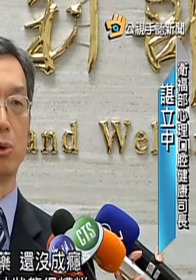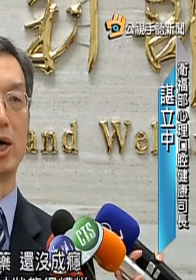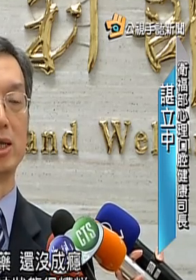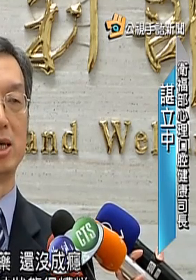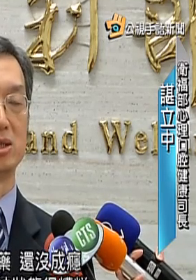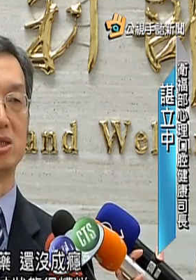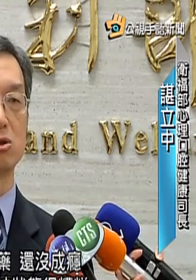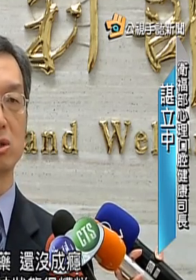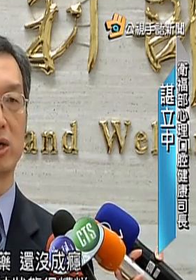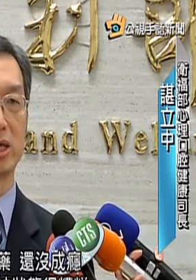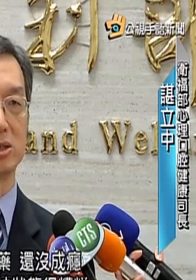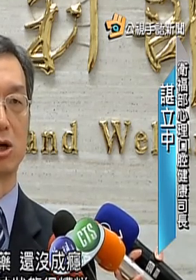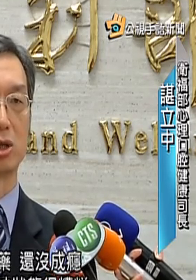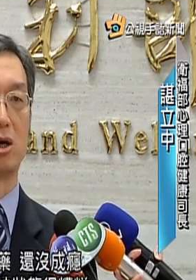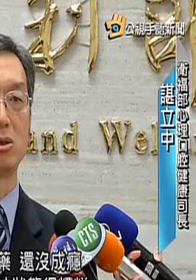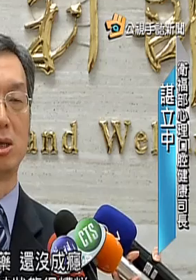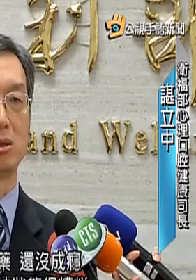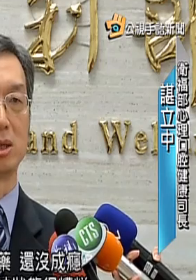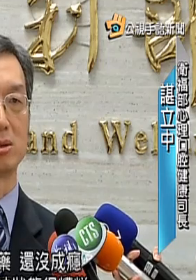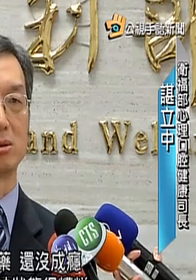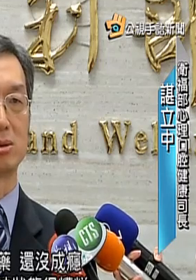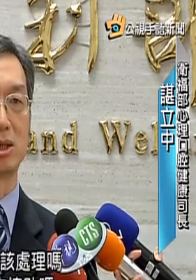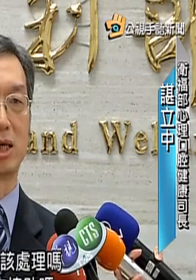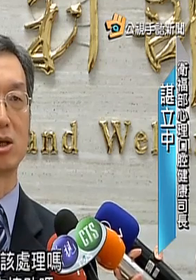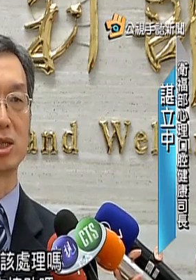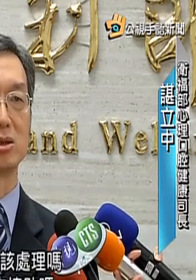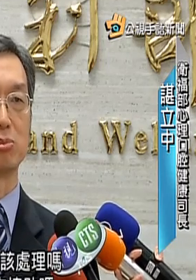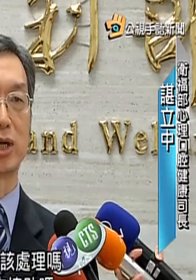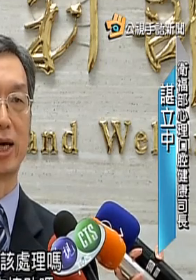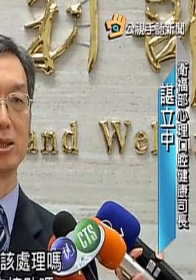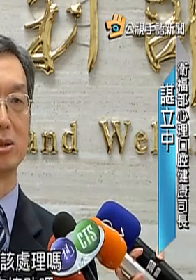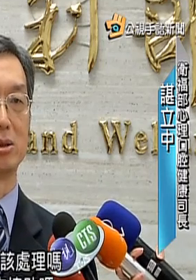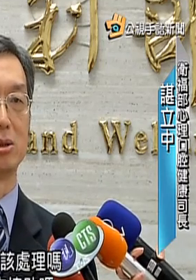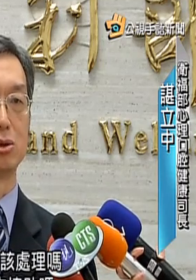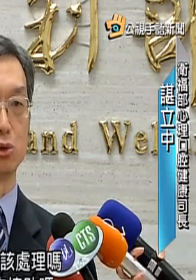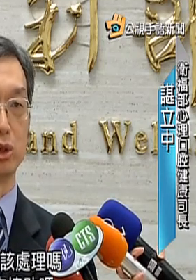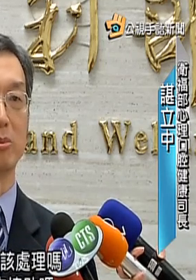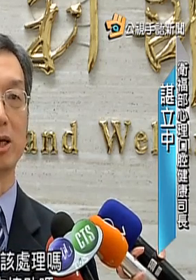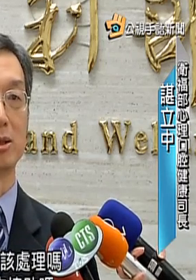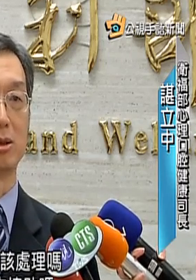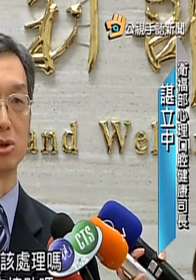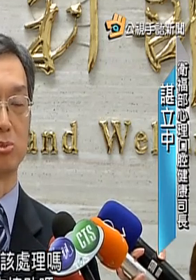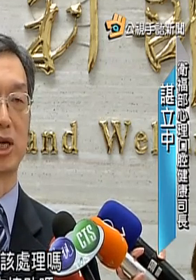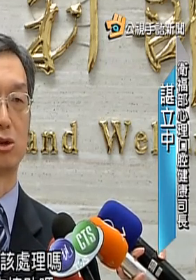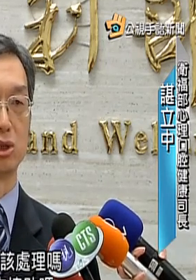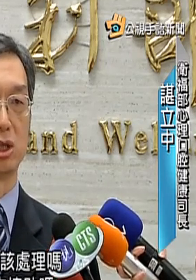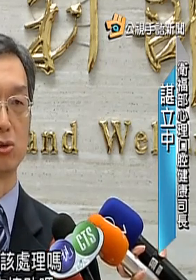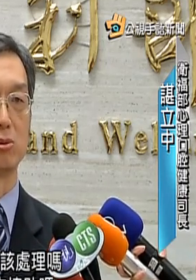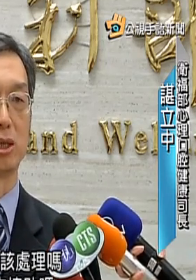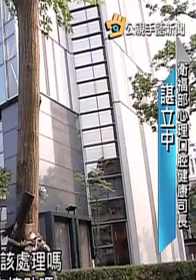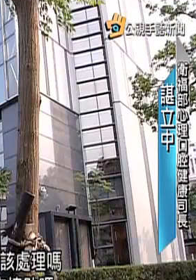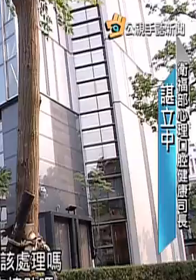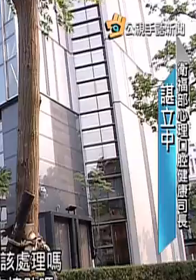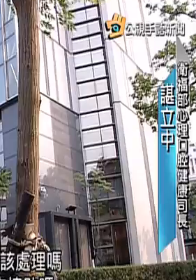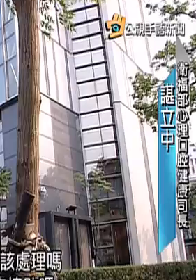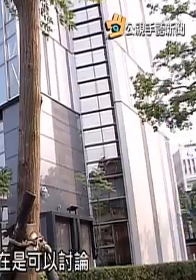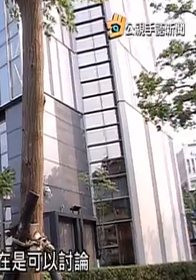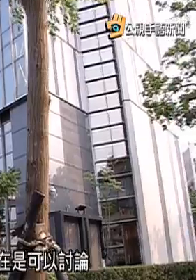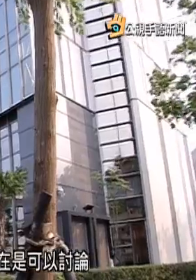很乱，精神状态很糟糕，那这样难道这样子不该处理吗？ 或者不该去协助吗？ 卫福部表示，现在是